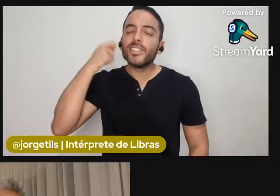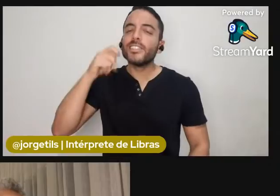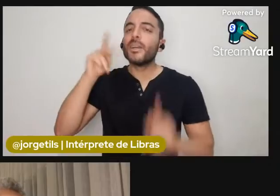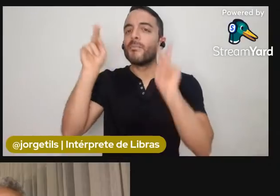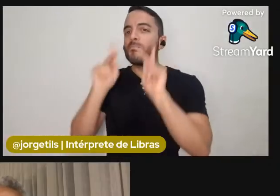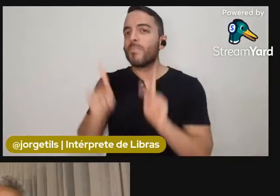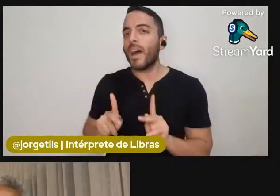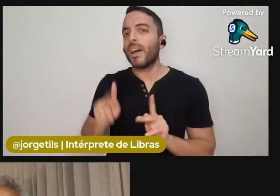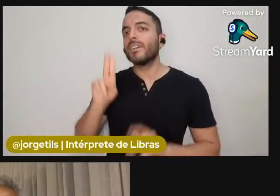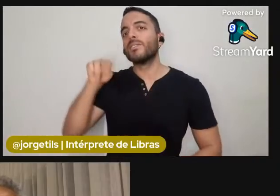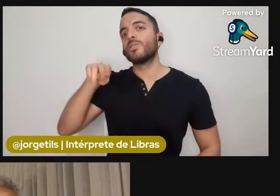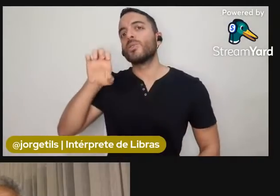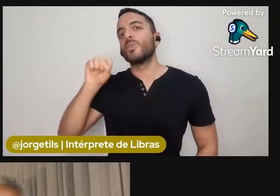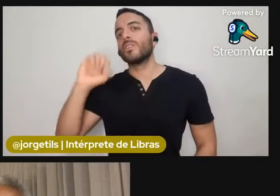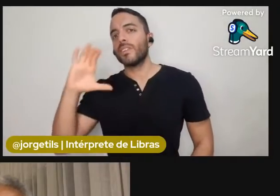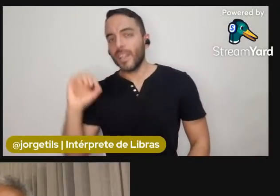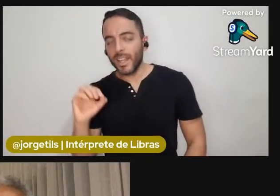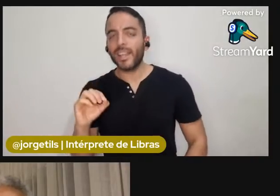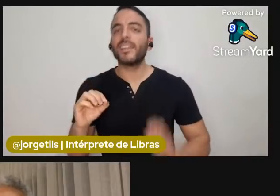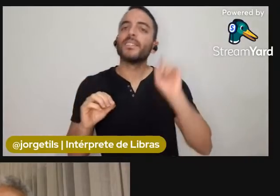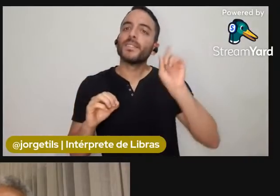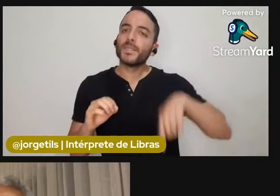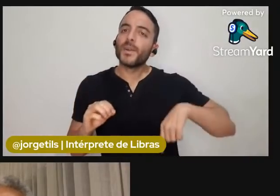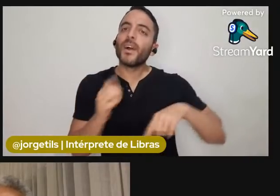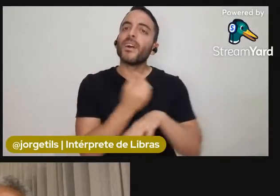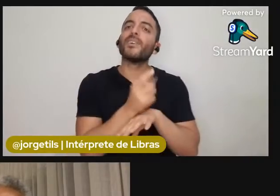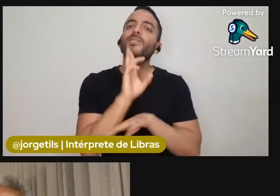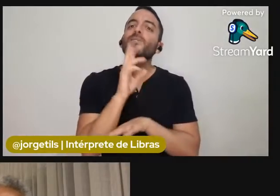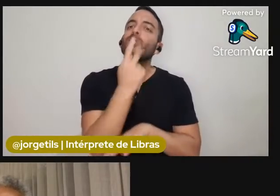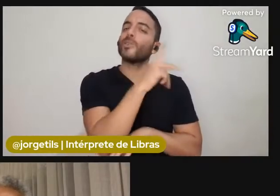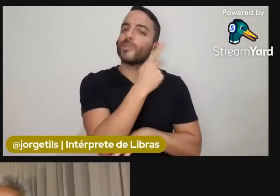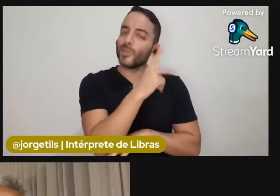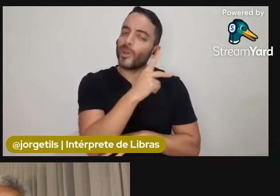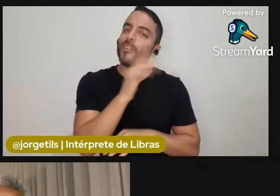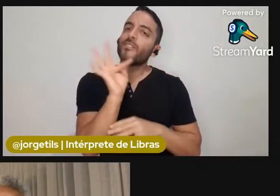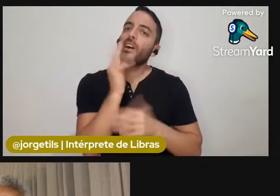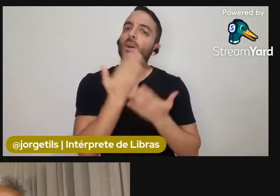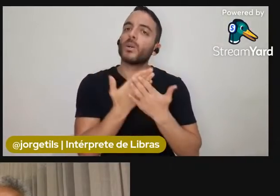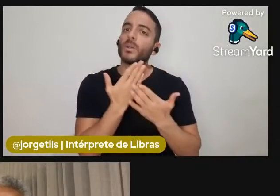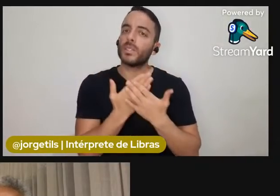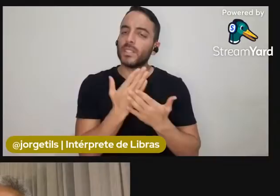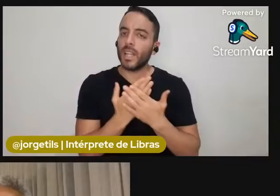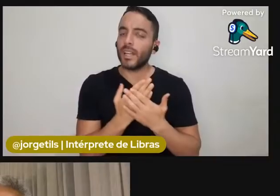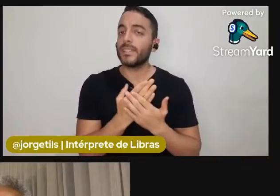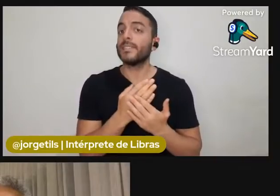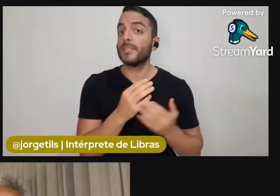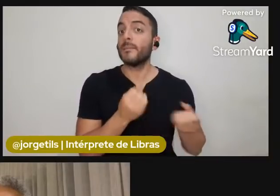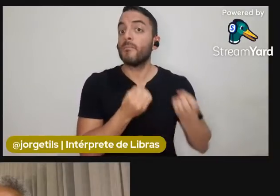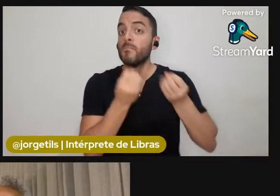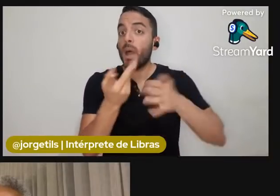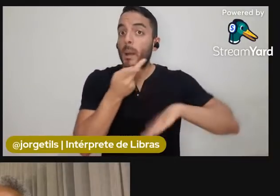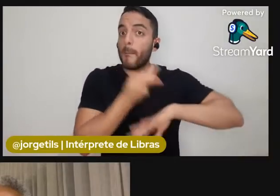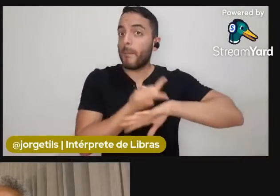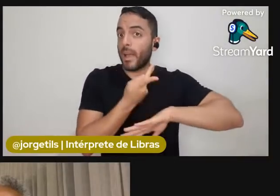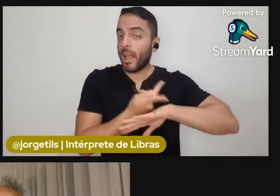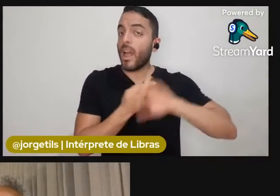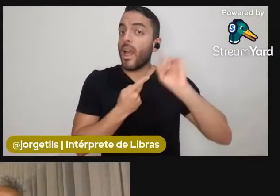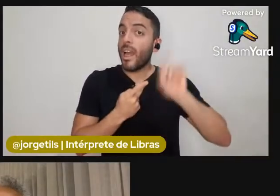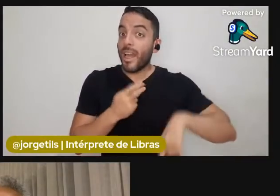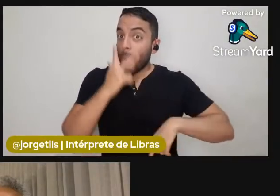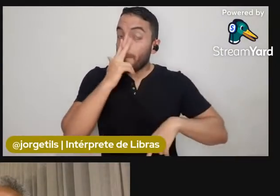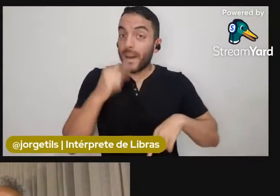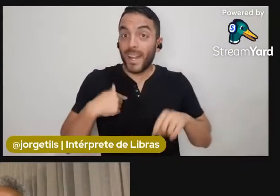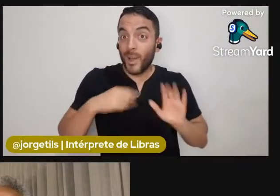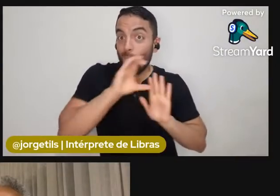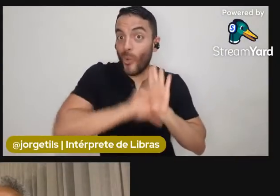FAO, Doutor Honoris Causa da Universidade de Berkeley. Enfim, são condecorações e prêmios, eu diria que é o currículo lattes do Gil que a gente